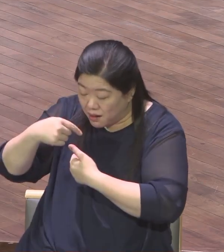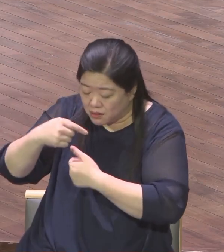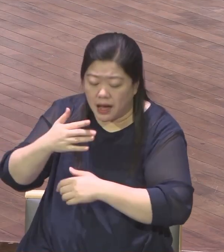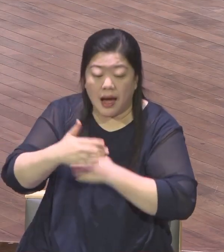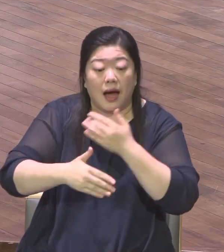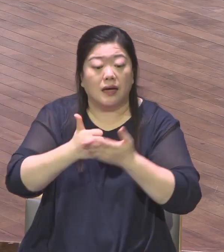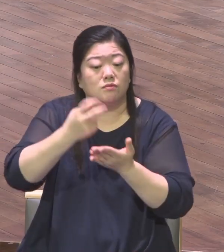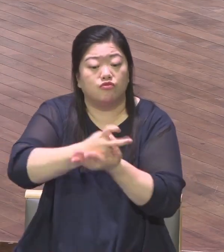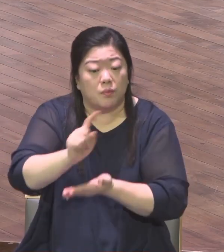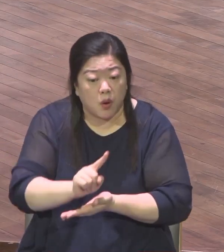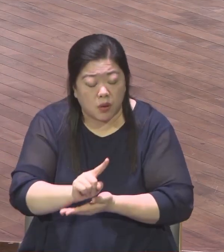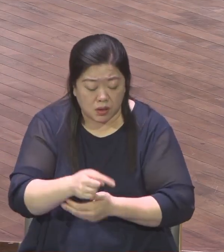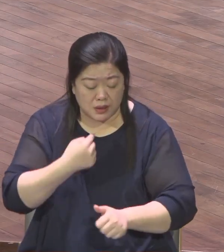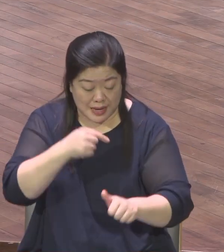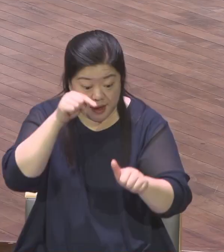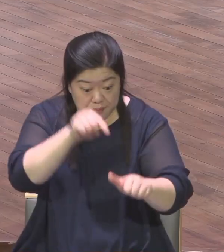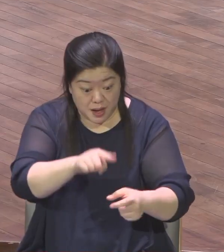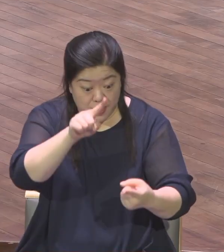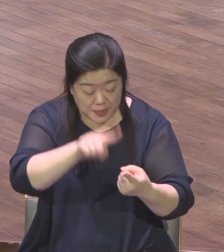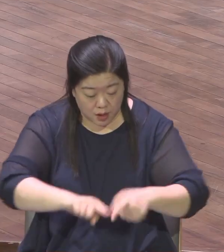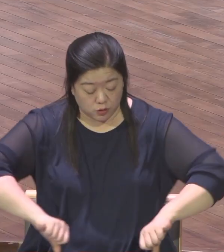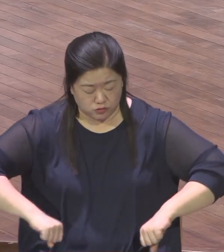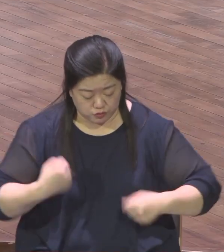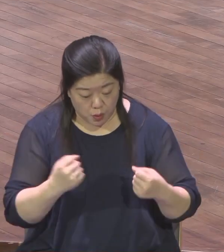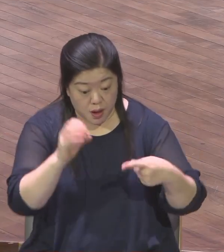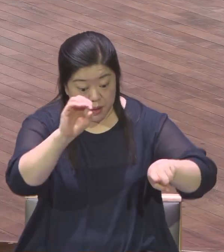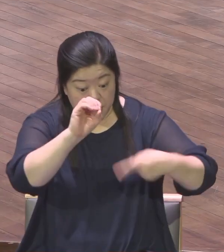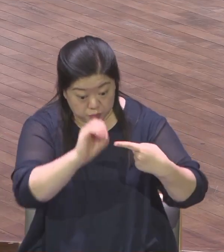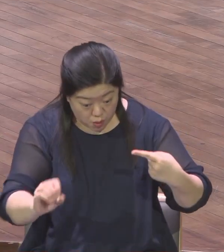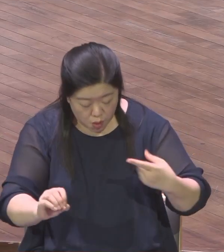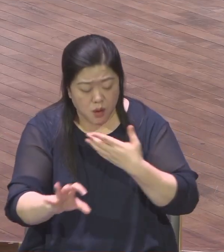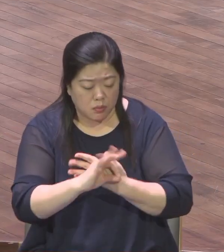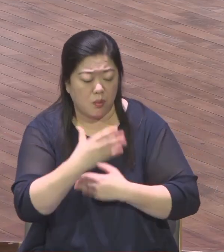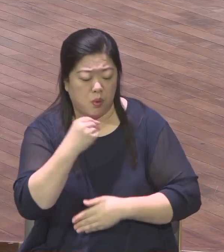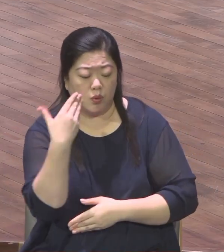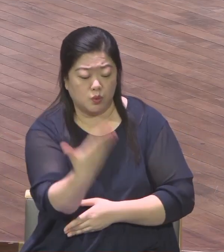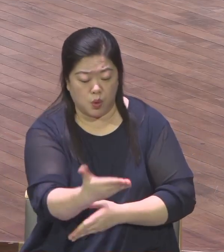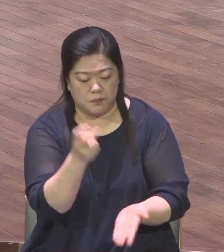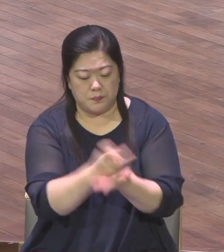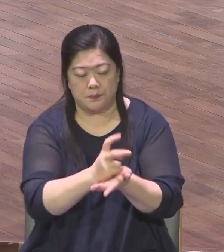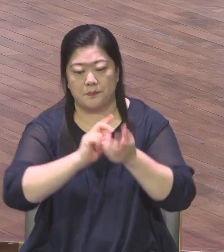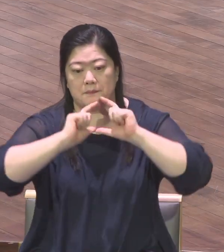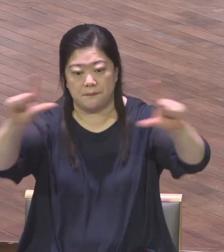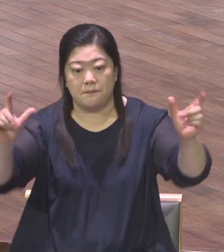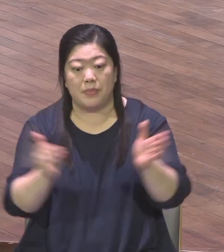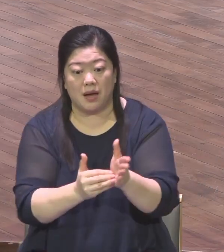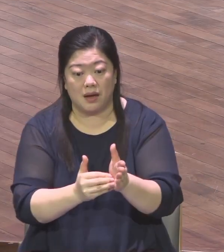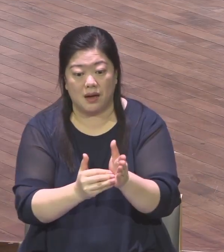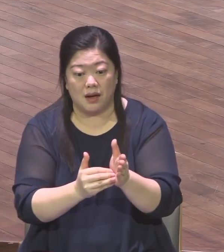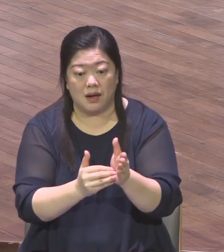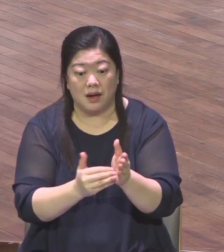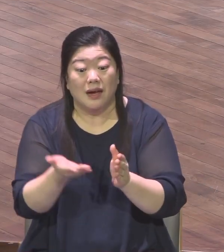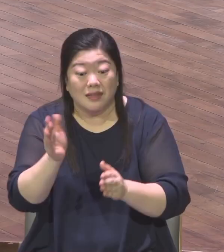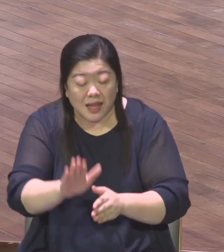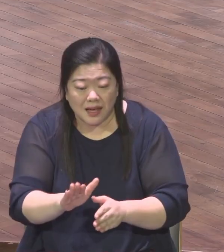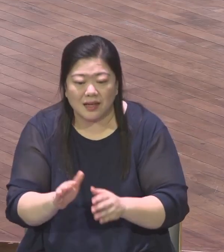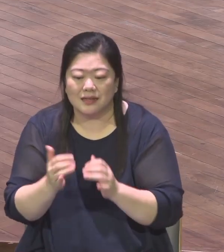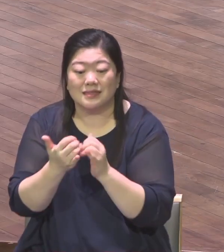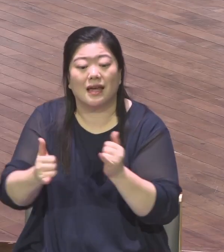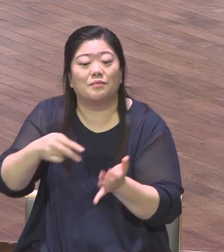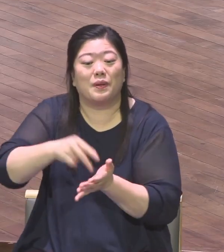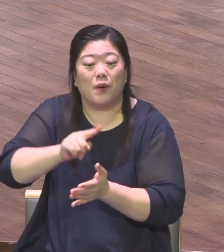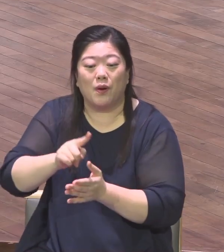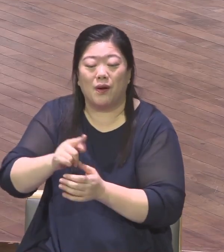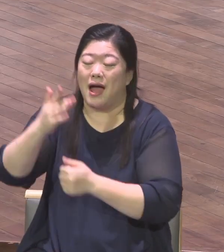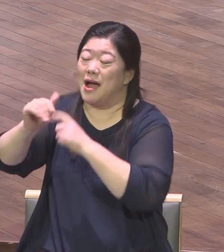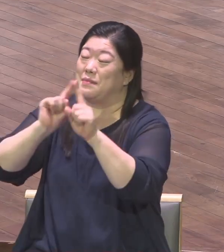하면 되는데, 그대로 순종하고 나가면 역사가 일어나는데 내 생각에는 이런 토를 달아요.